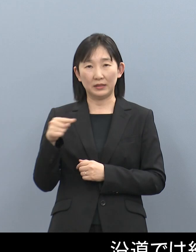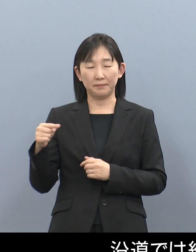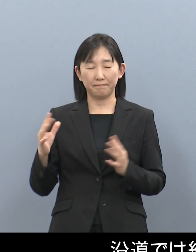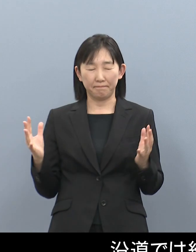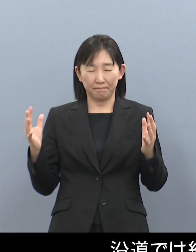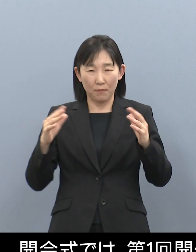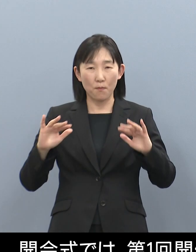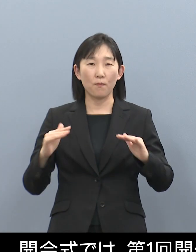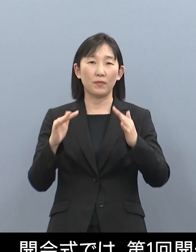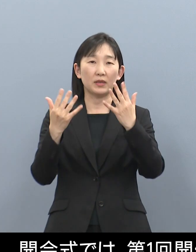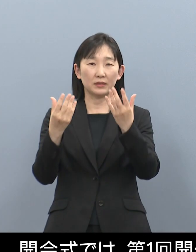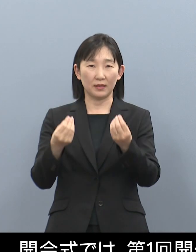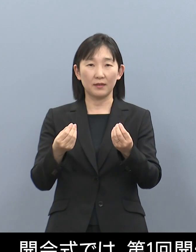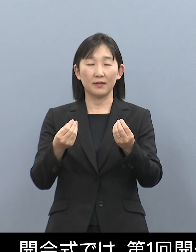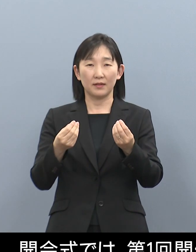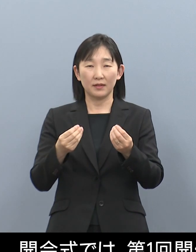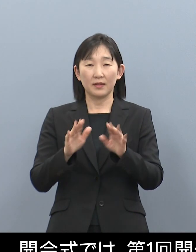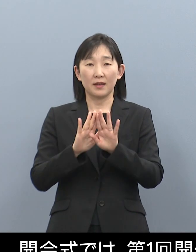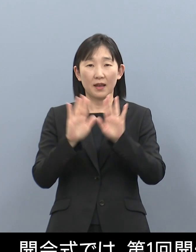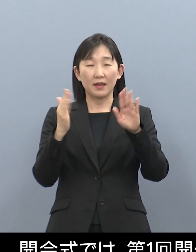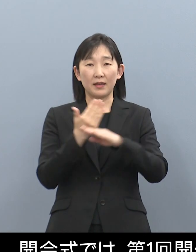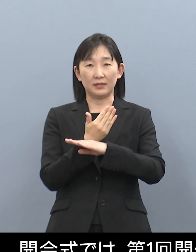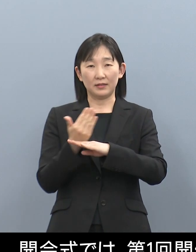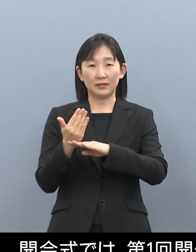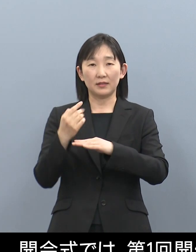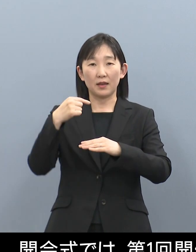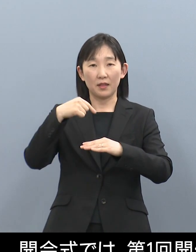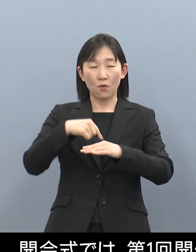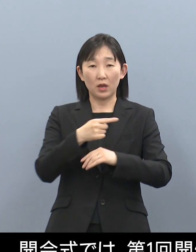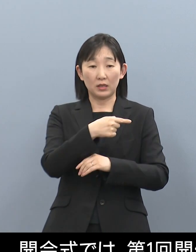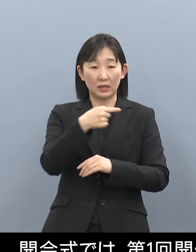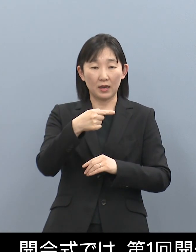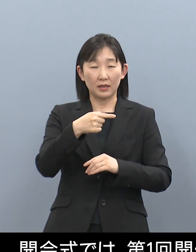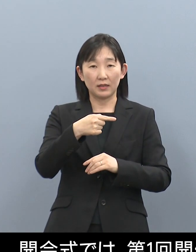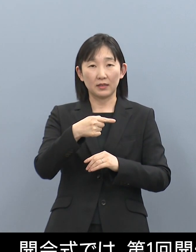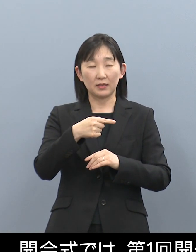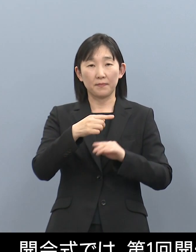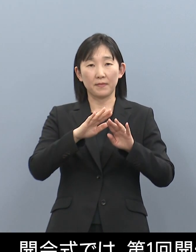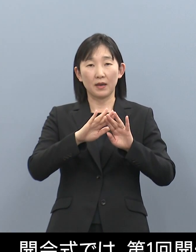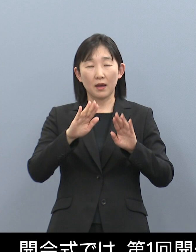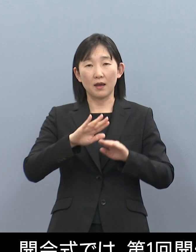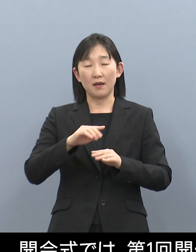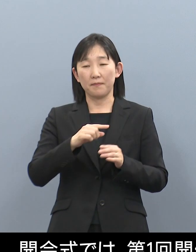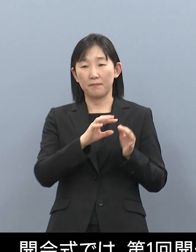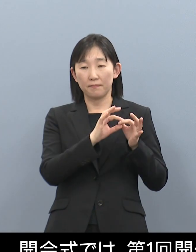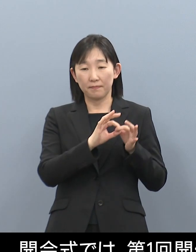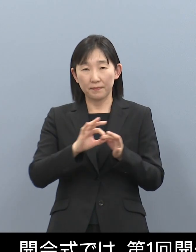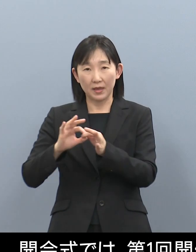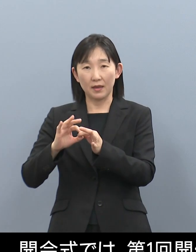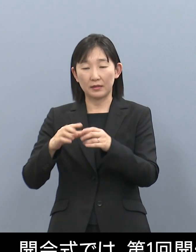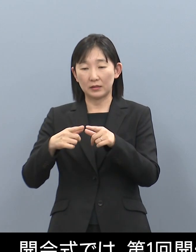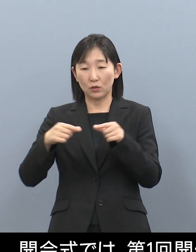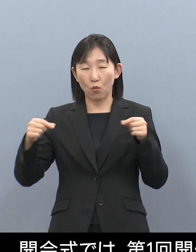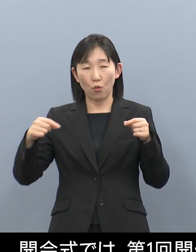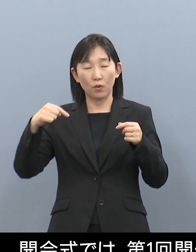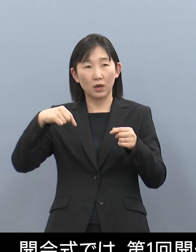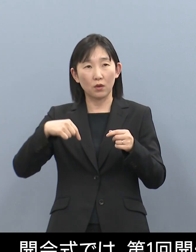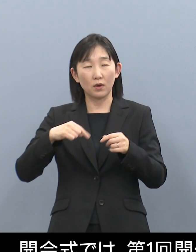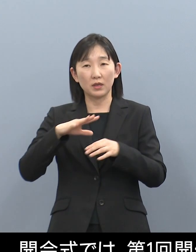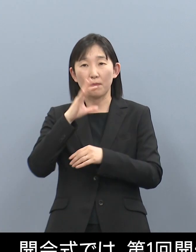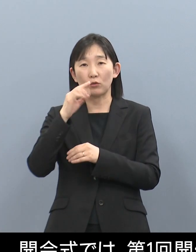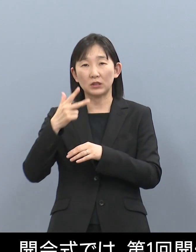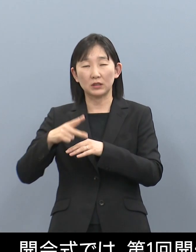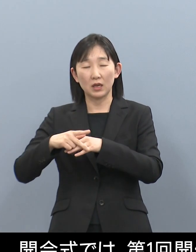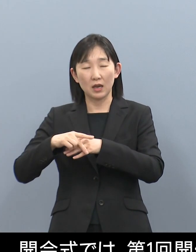。開会式では第1回開催から通じて日本の自治体としては本市が初め